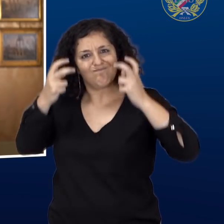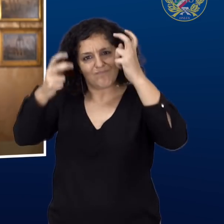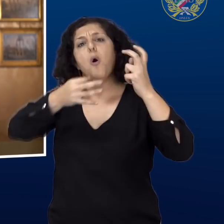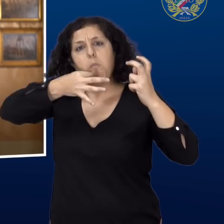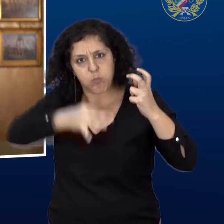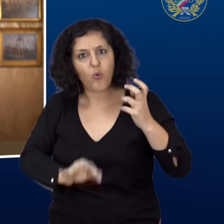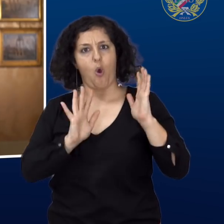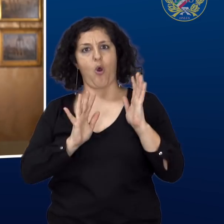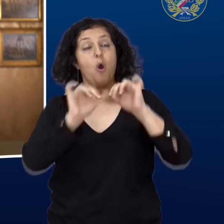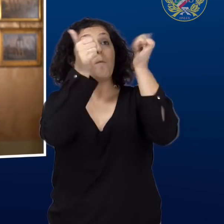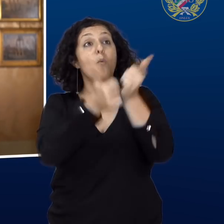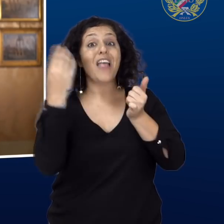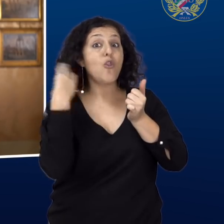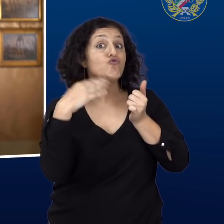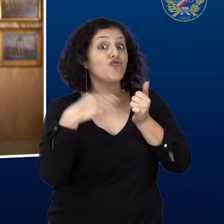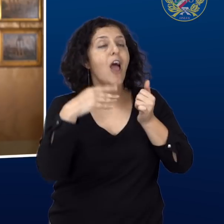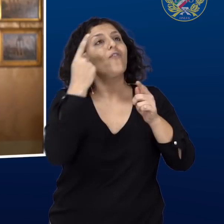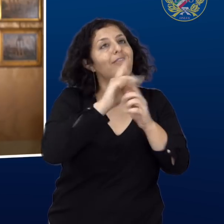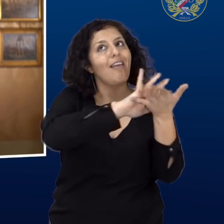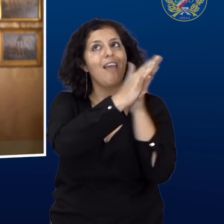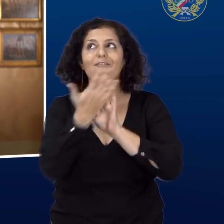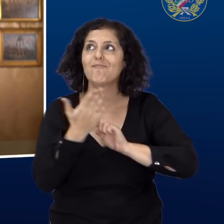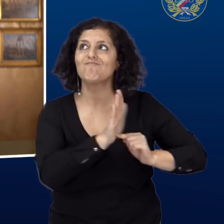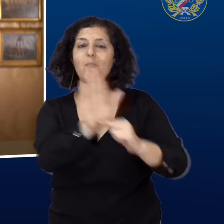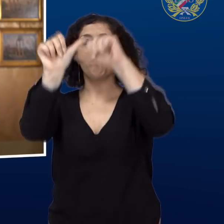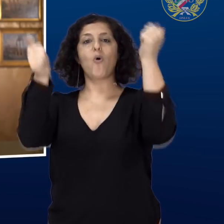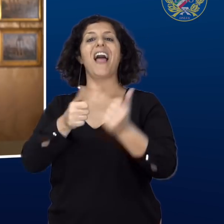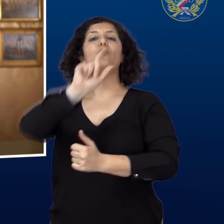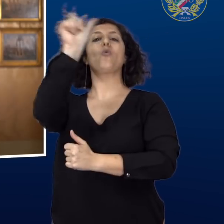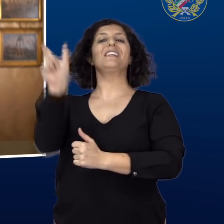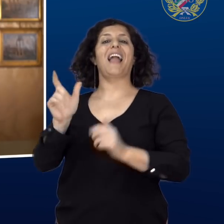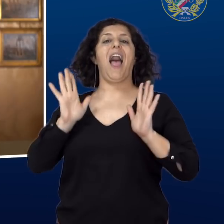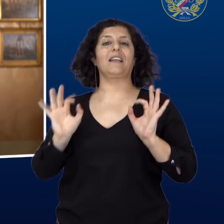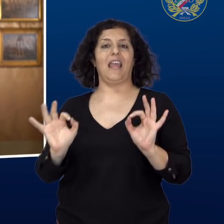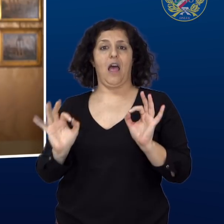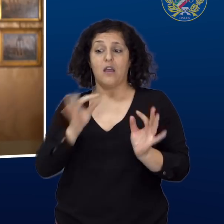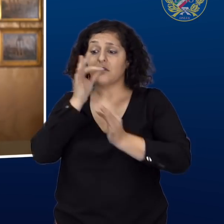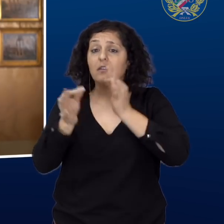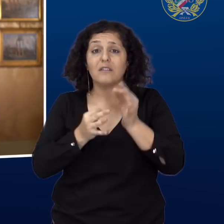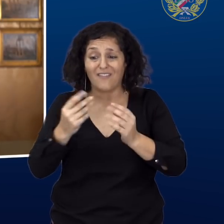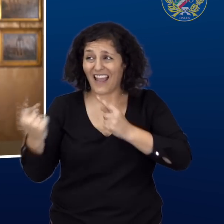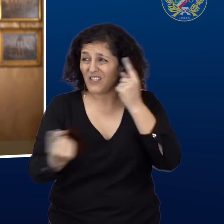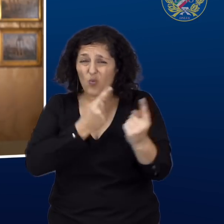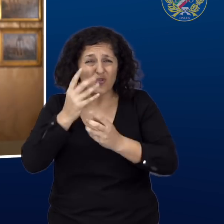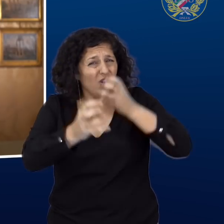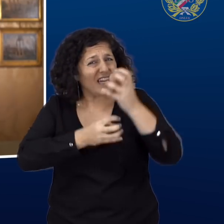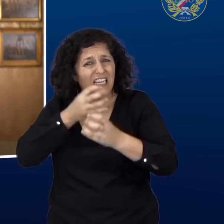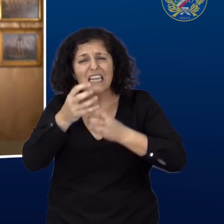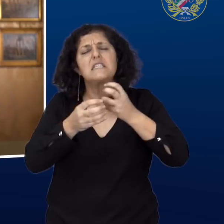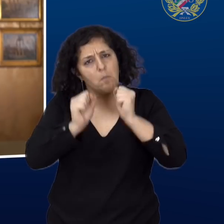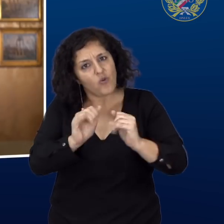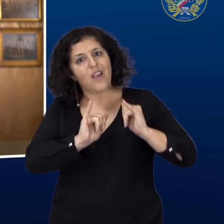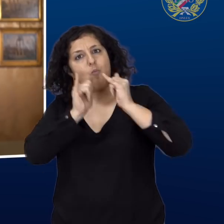ovunque sia possibile. Il modello Genova deve diventare il modello Italia. E usciremo insieme da questa situazione, da